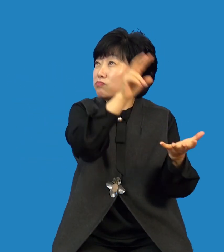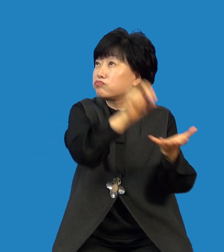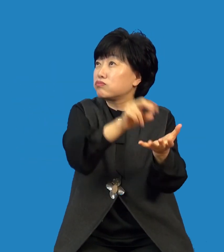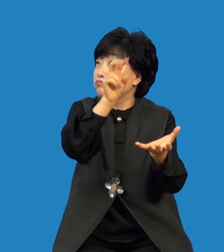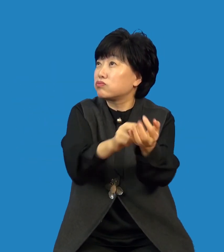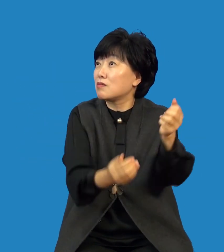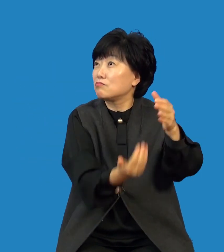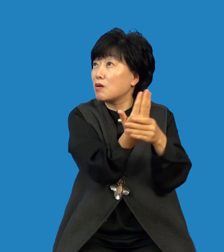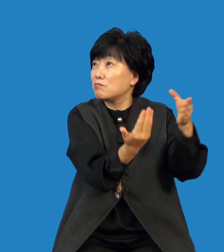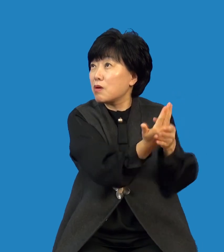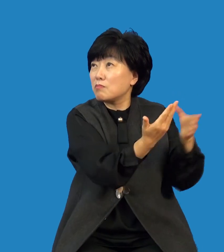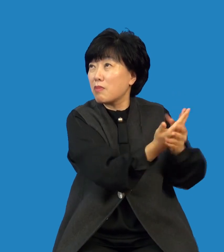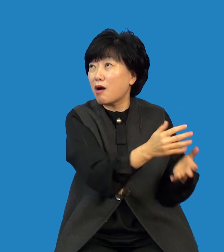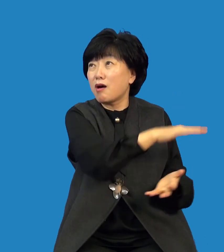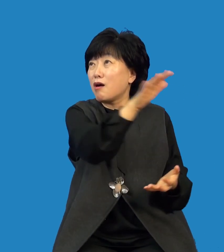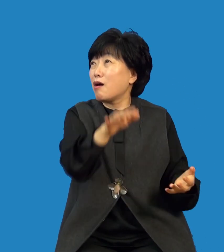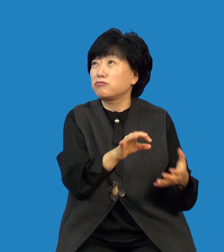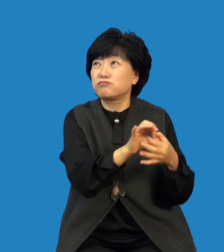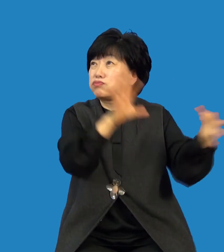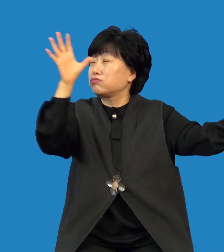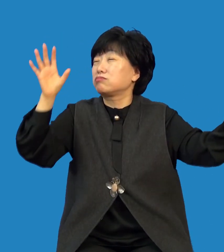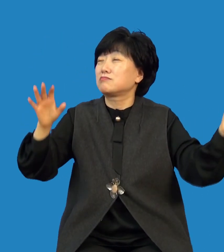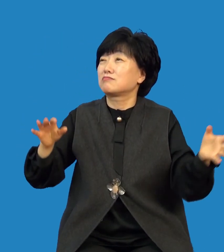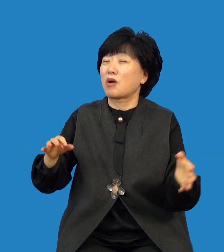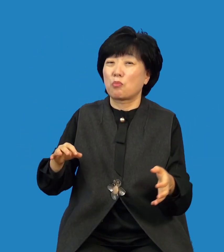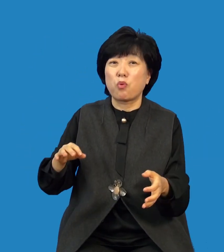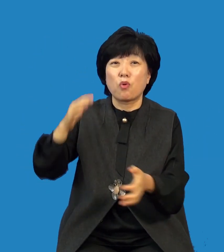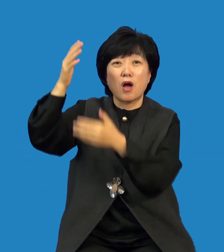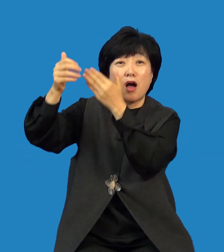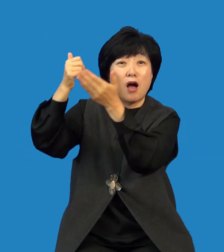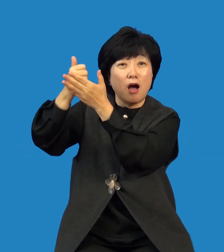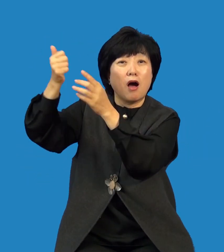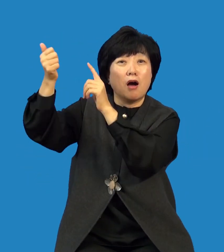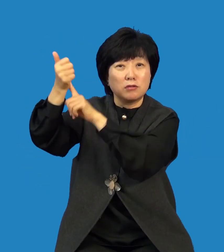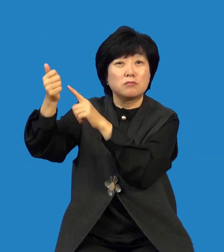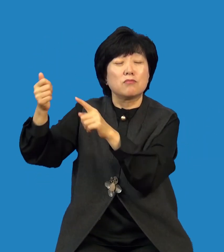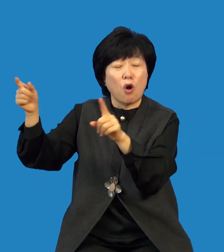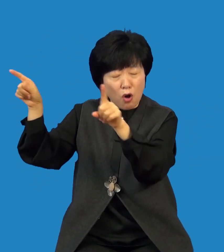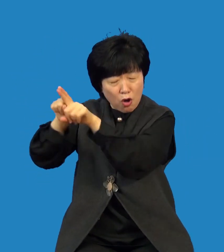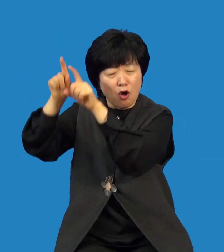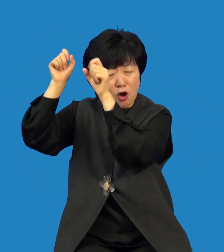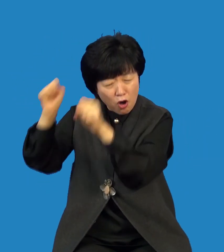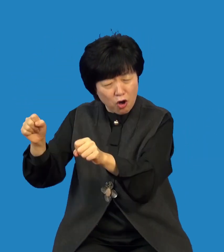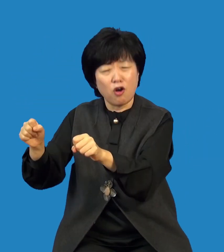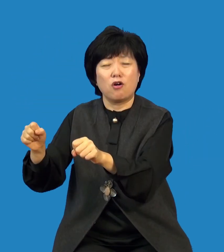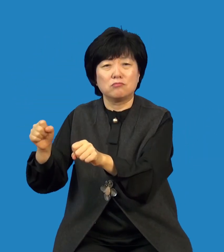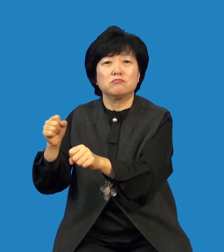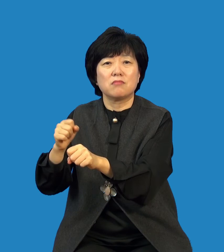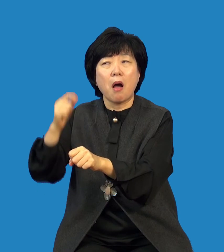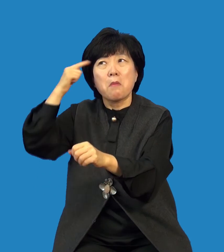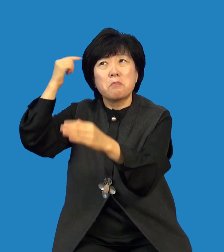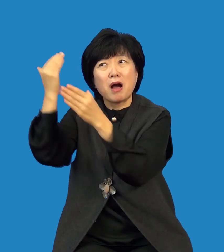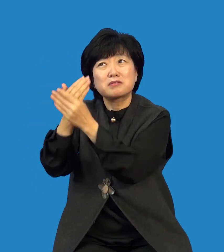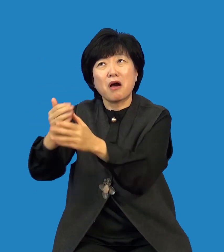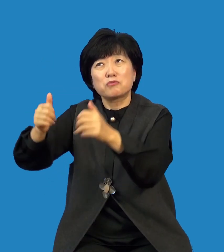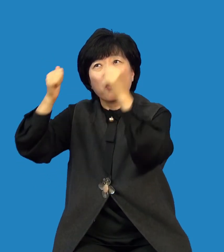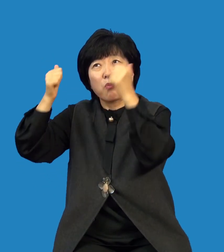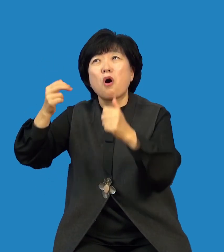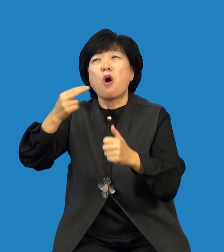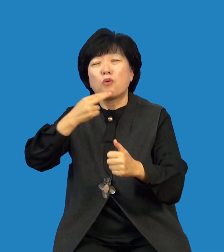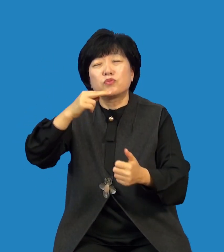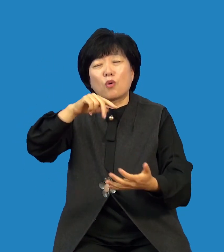함께 하시는데. 물론 뭐 박사학위 안 하면 불안하게 하겠지. 그래도 하나님이 함께 하시면 하여간 완벽하게 인도하실 거